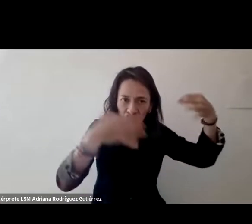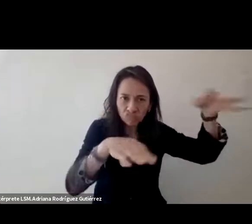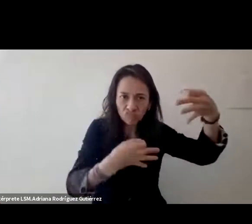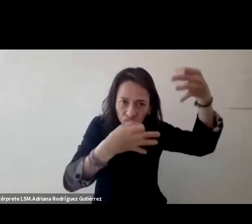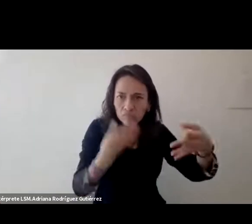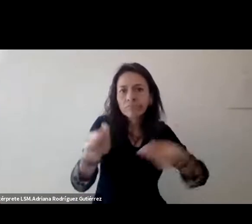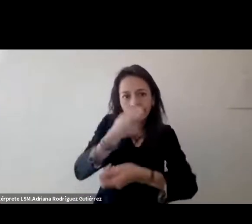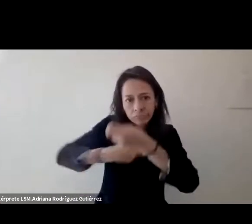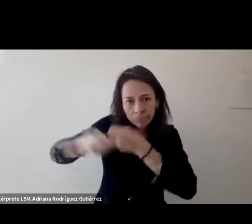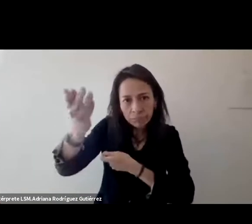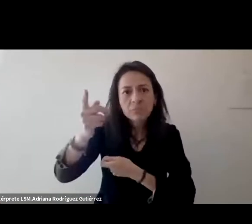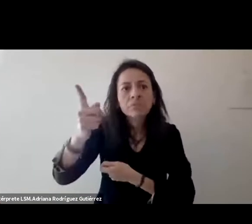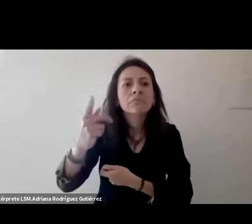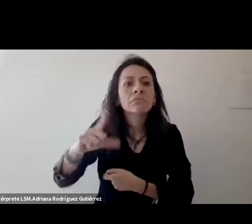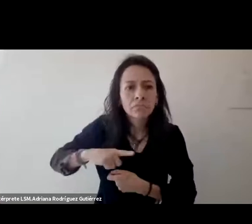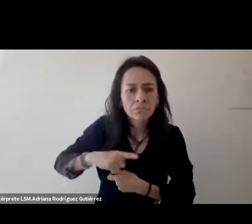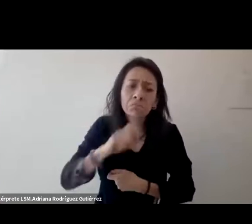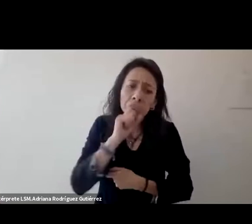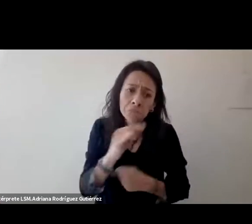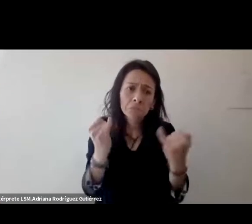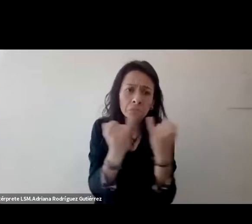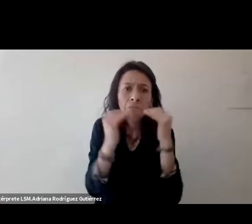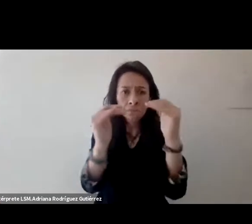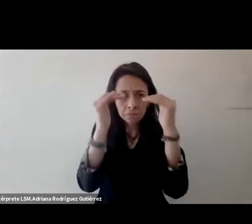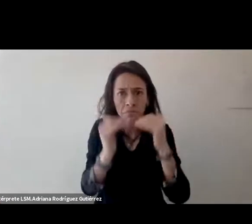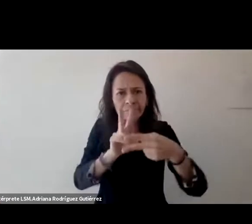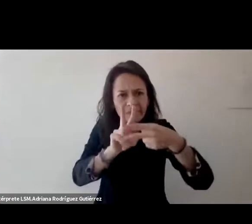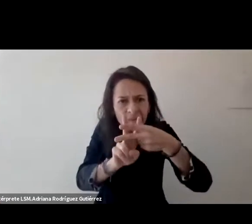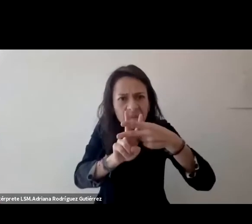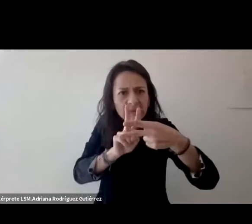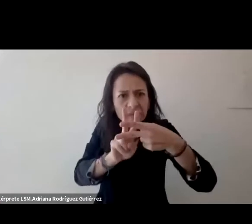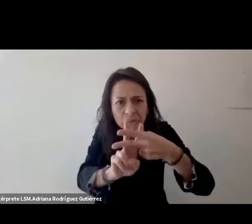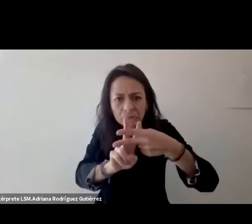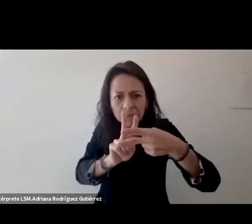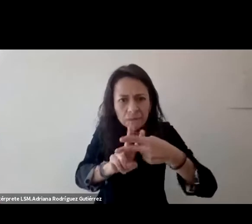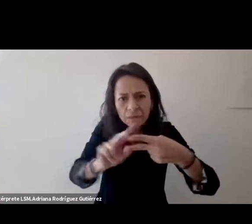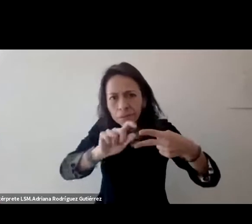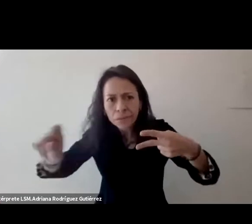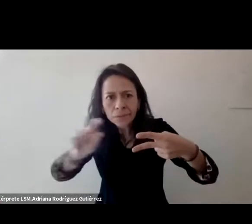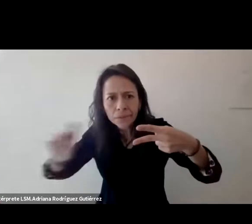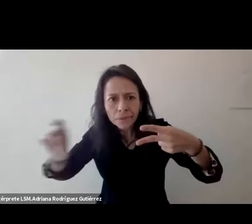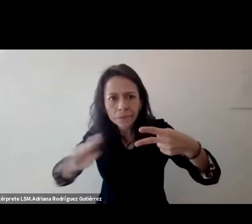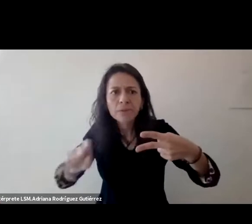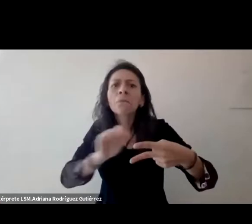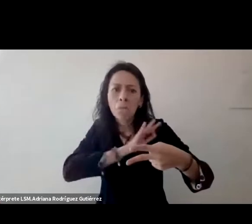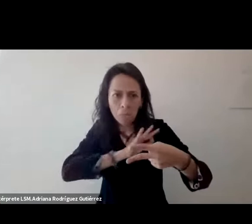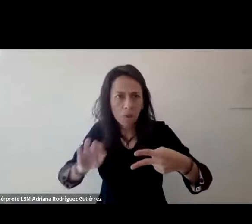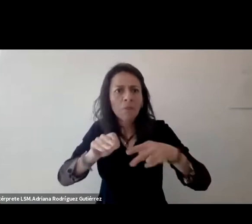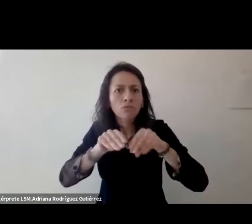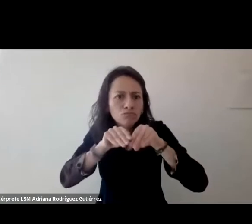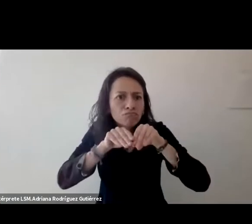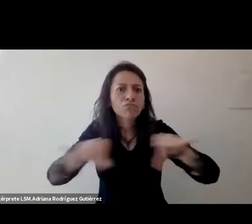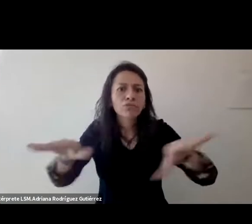los hashtags que se puedan emitir para que pueda haber una